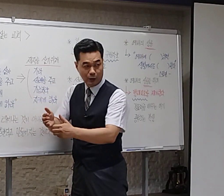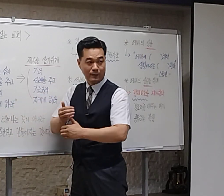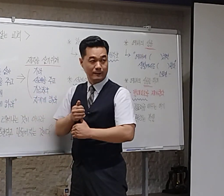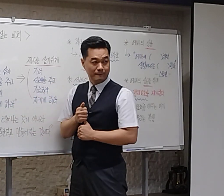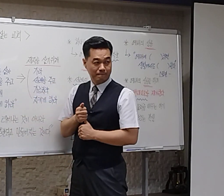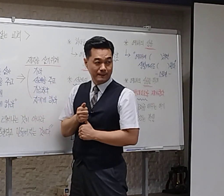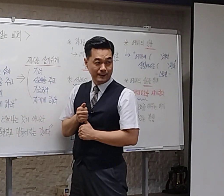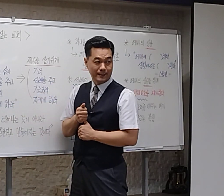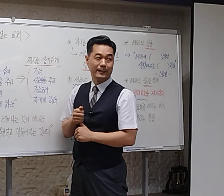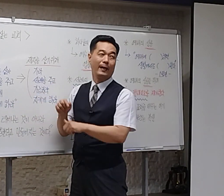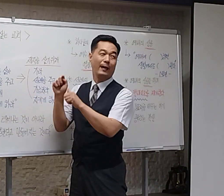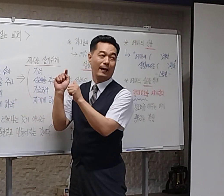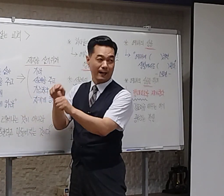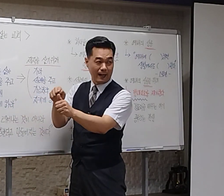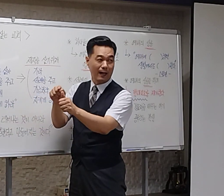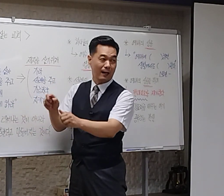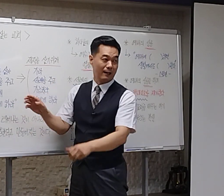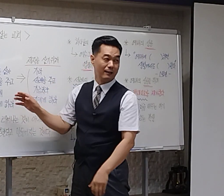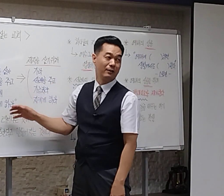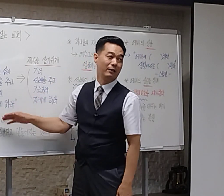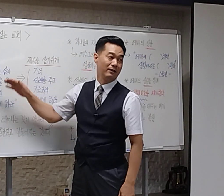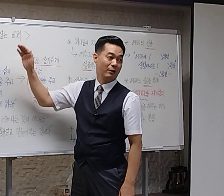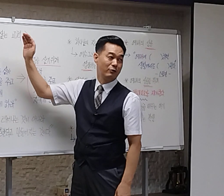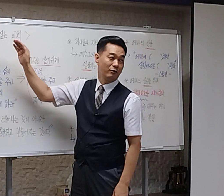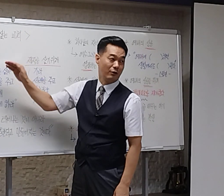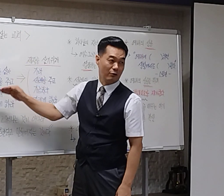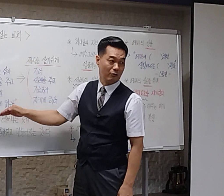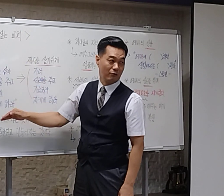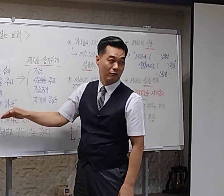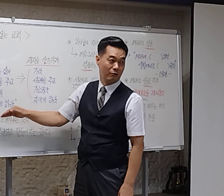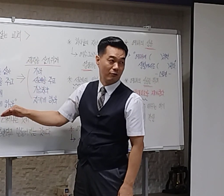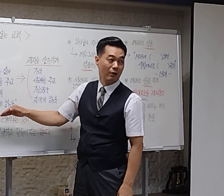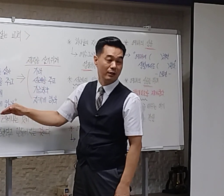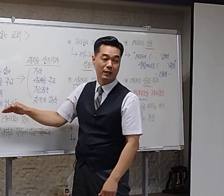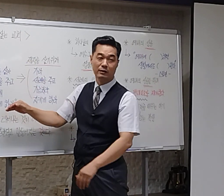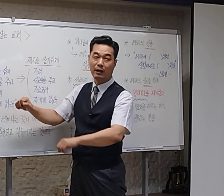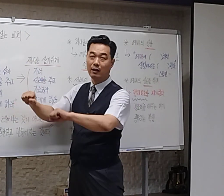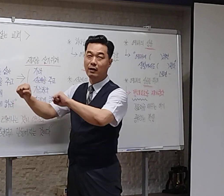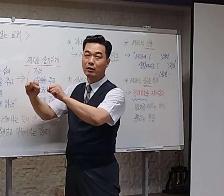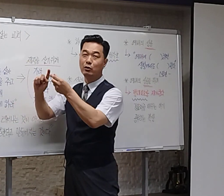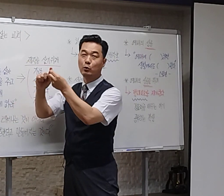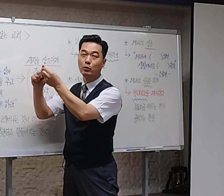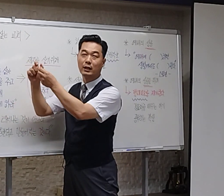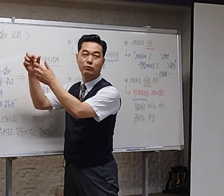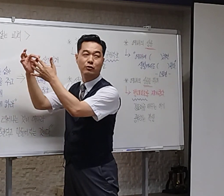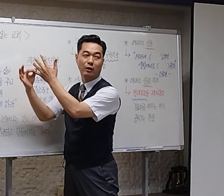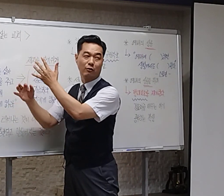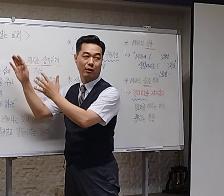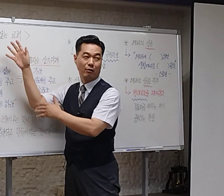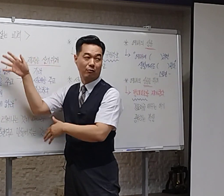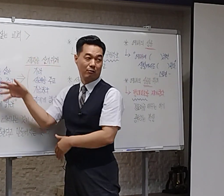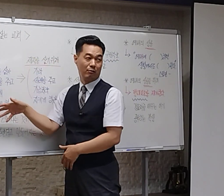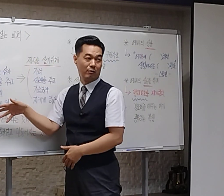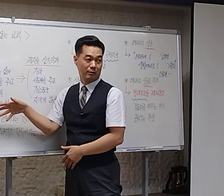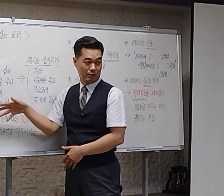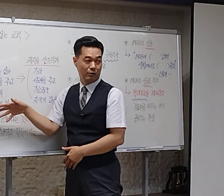가르쳐 지키게 해라. 이렇게 돼 있어요. 순서대로. 이제 이거는 동사 순서대로예요.